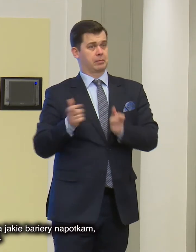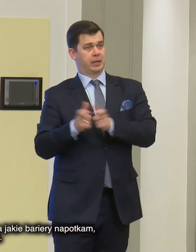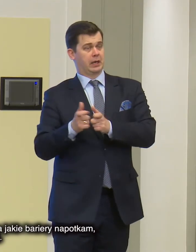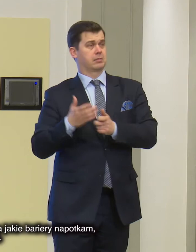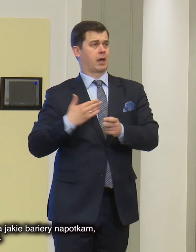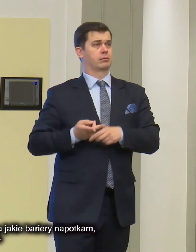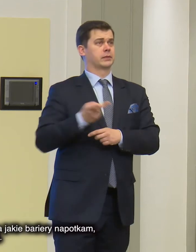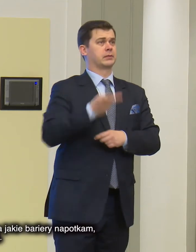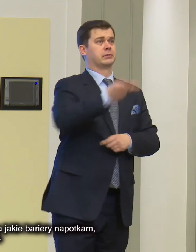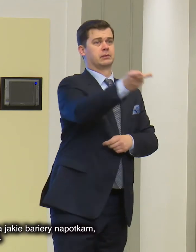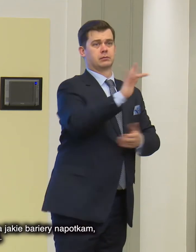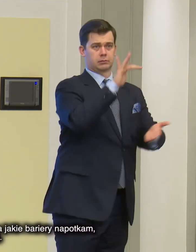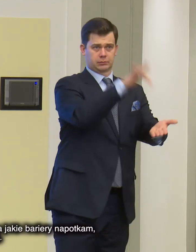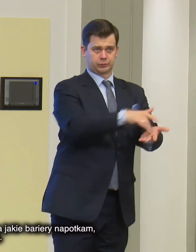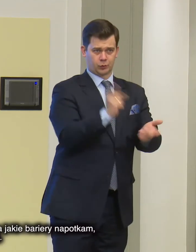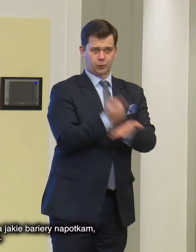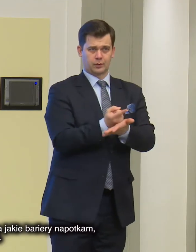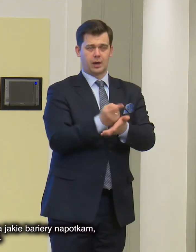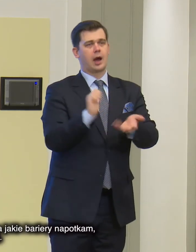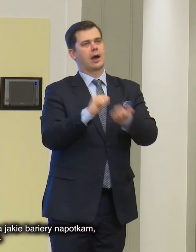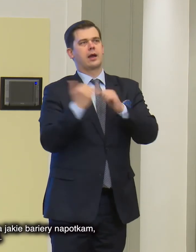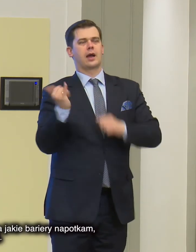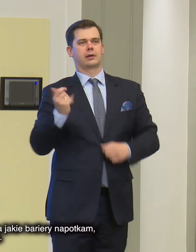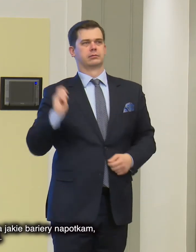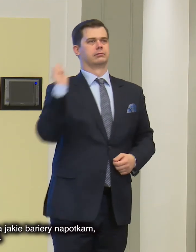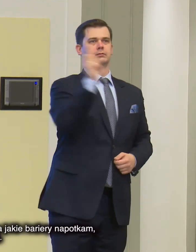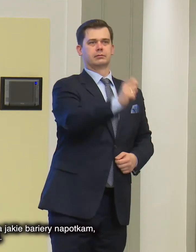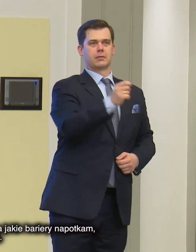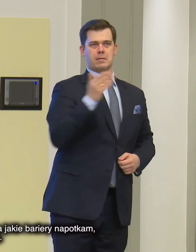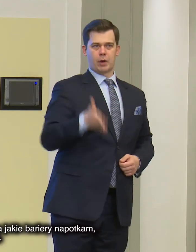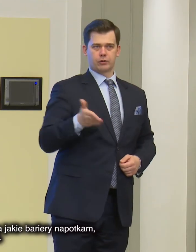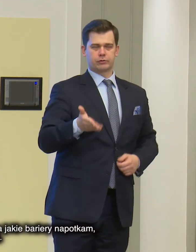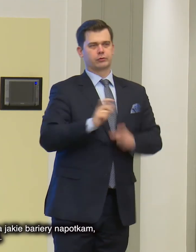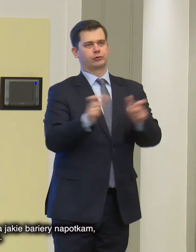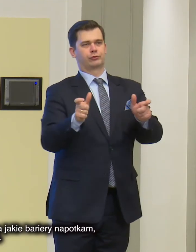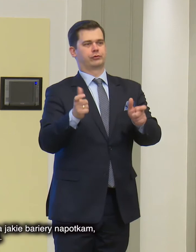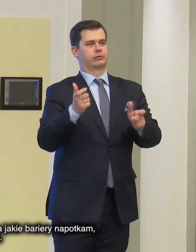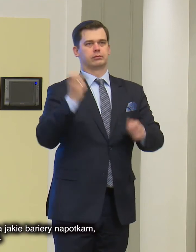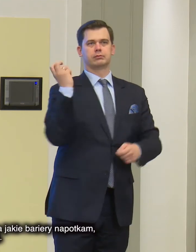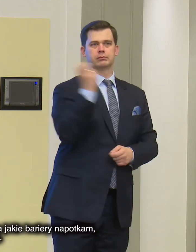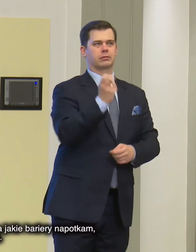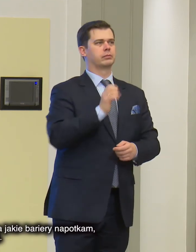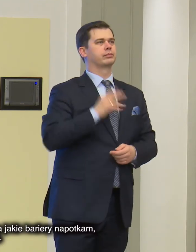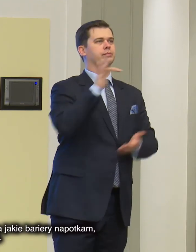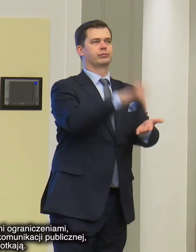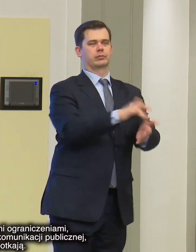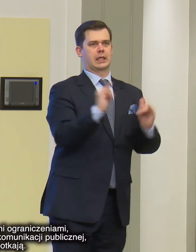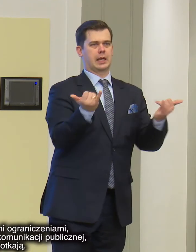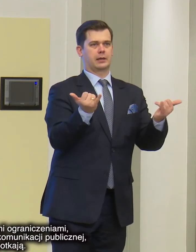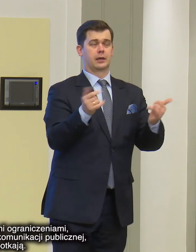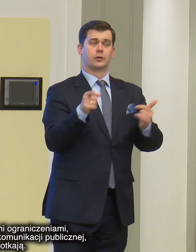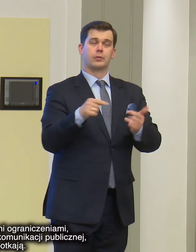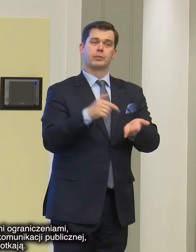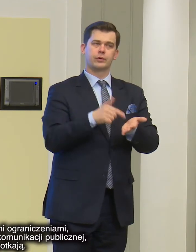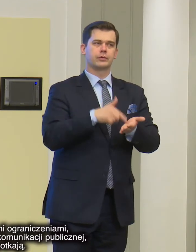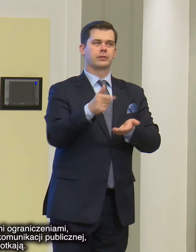jakie bariery napotkam, jakim środkiem komunikacji mogę dotrzeć najszybciej, zbudować właśnie